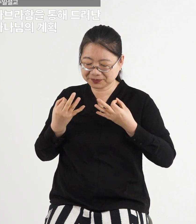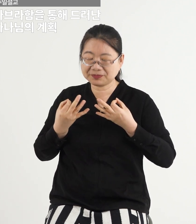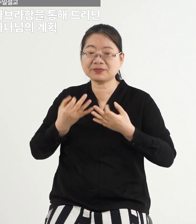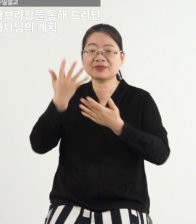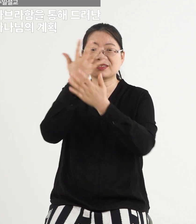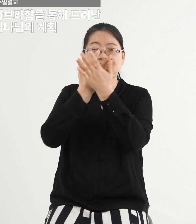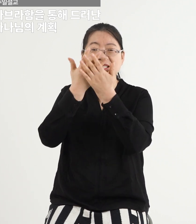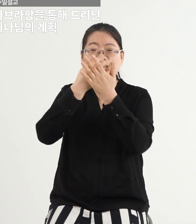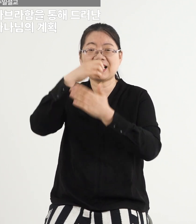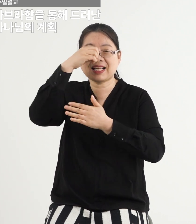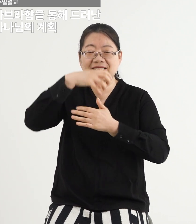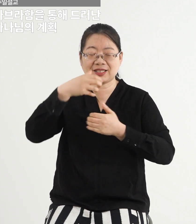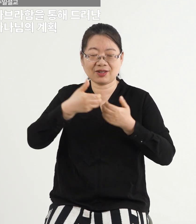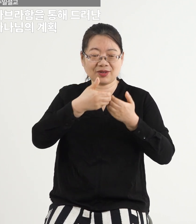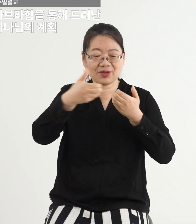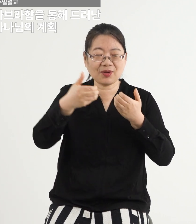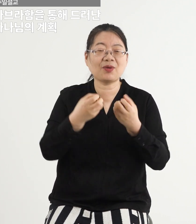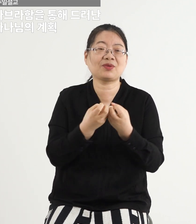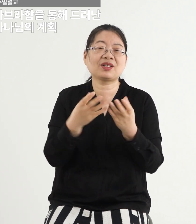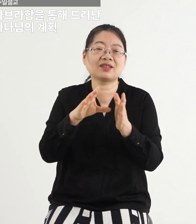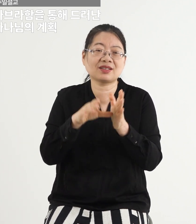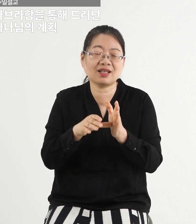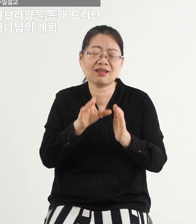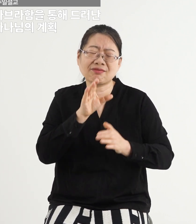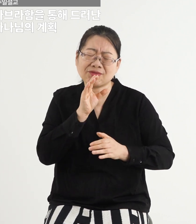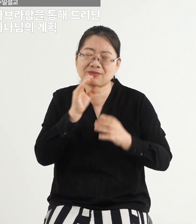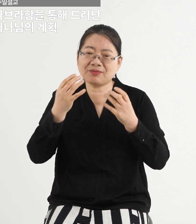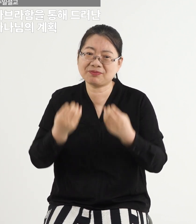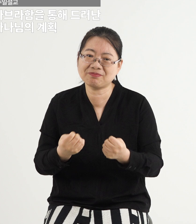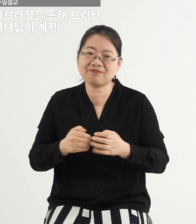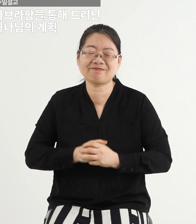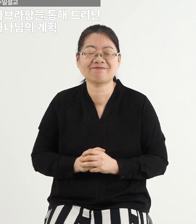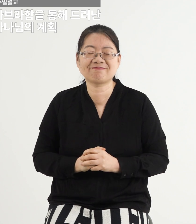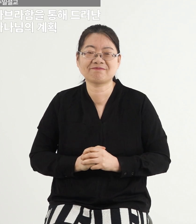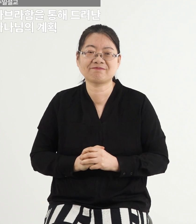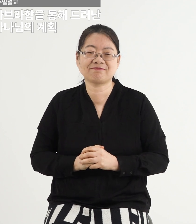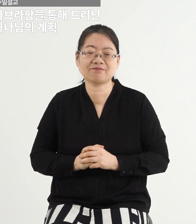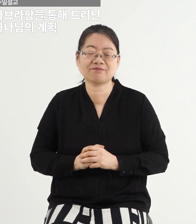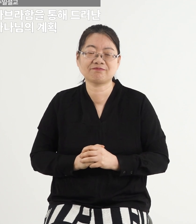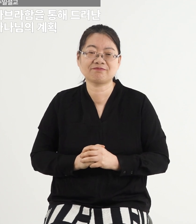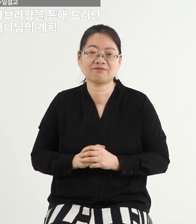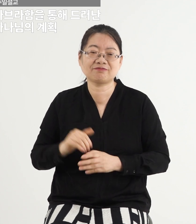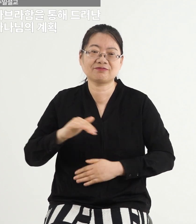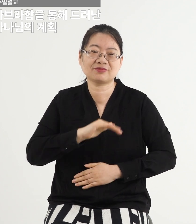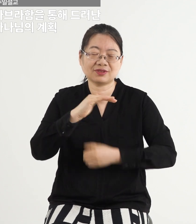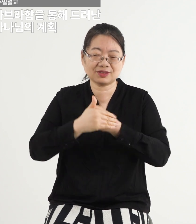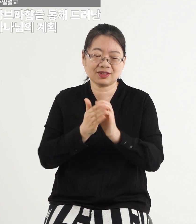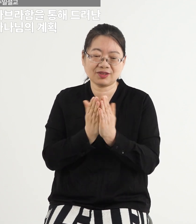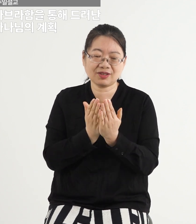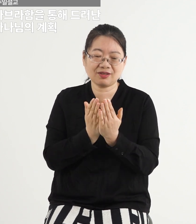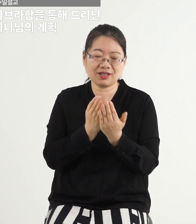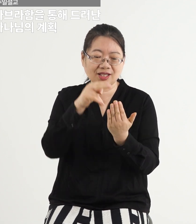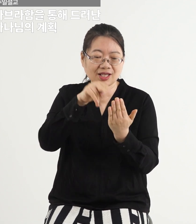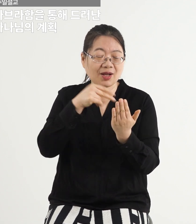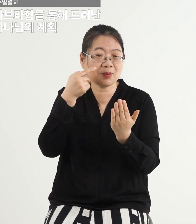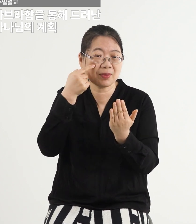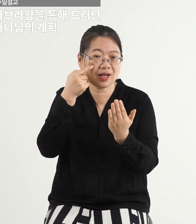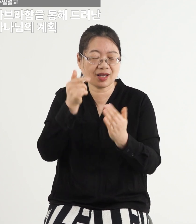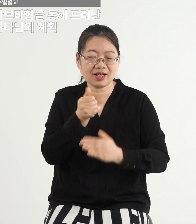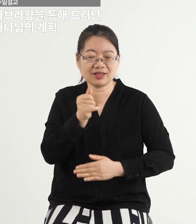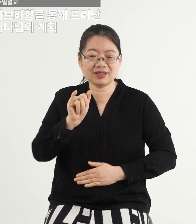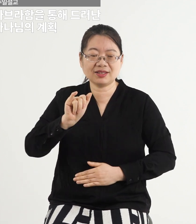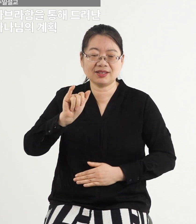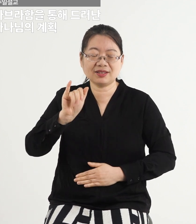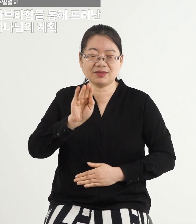막연하게 그냥 떠날 수밖에 없을 때가 얼마나 많습니까? 우리 성경 한 구절을 볼까요?